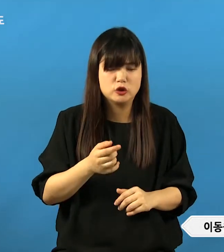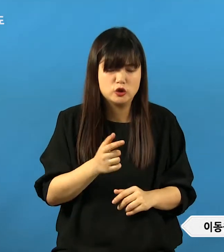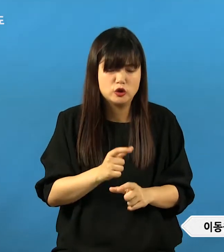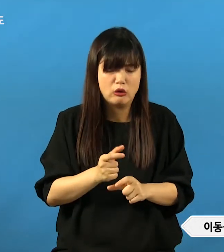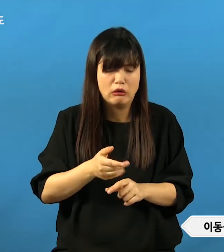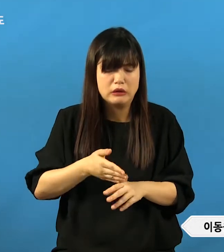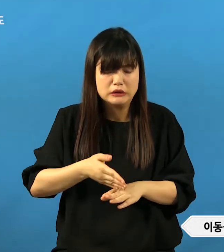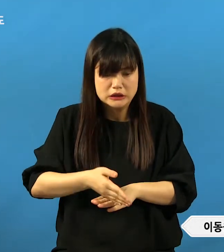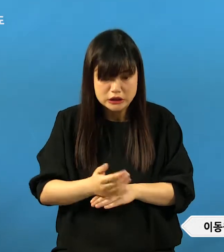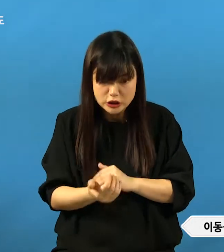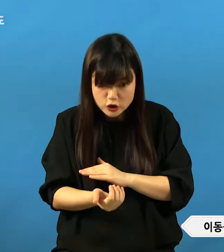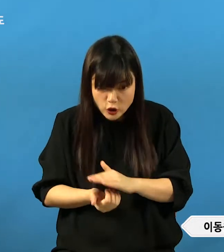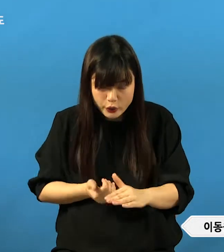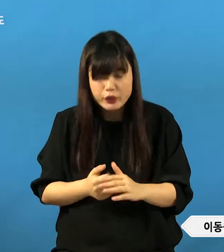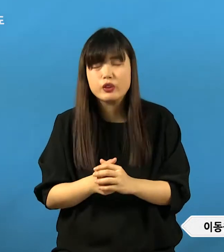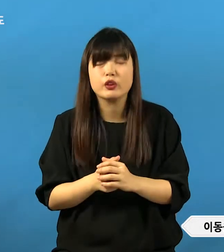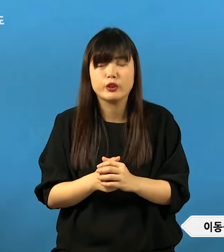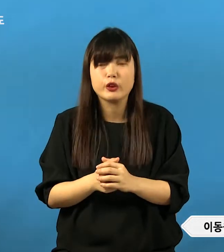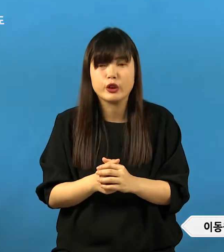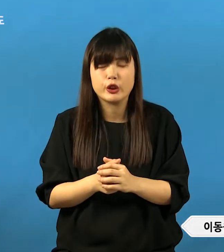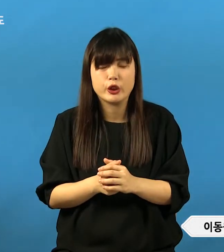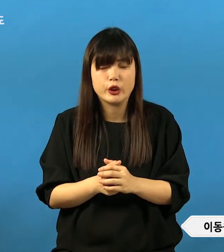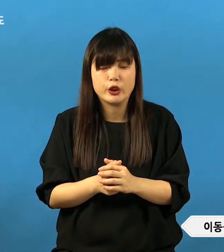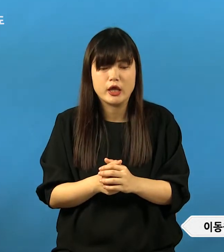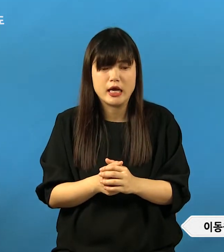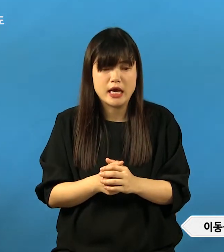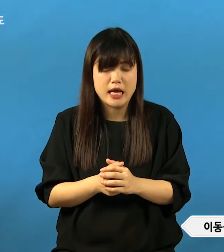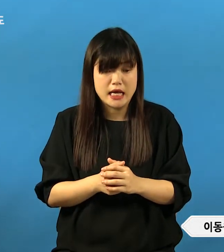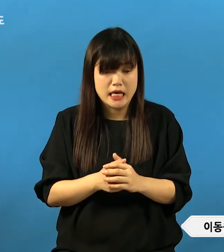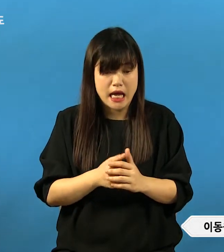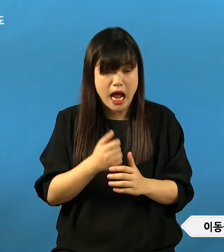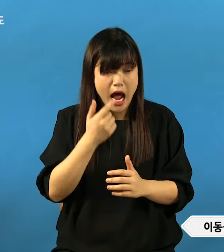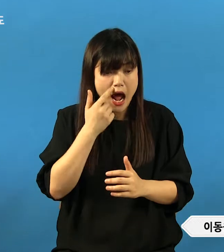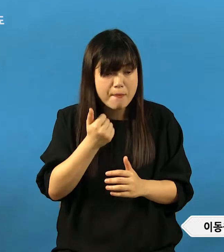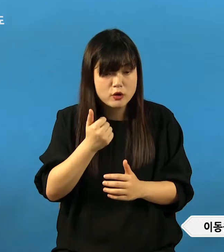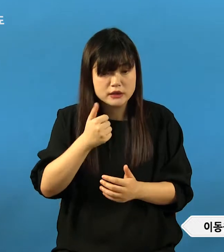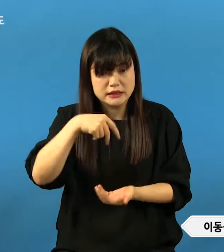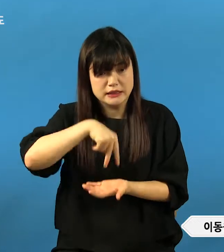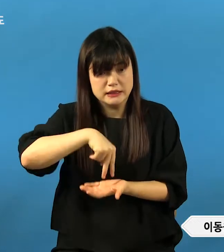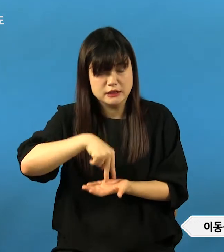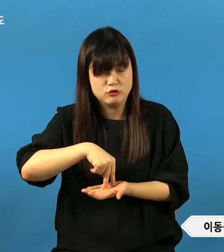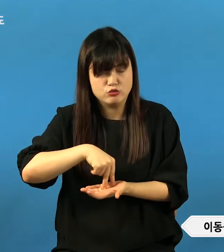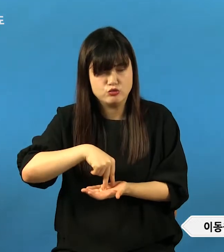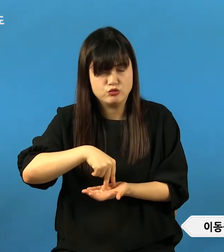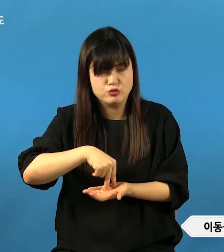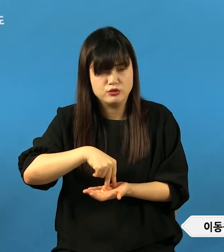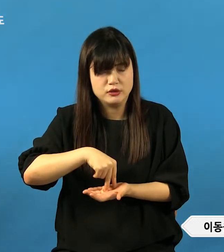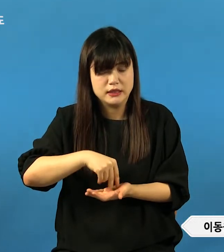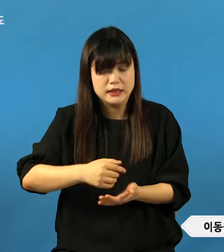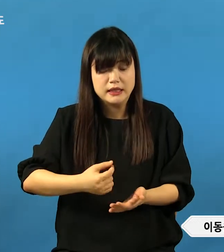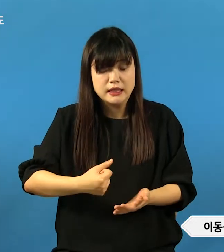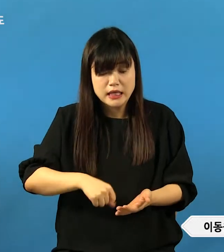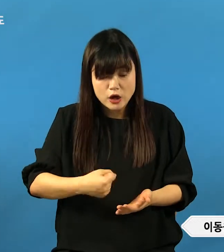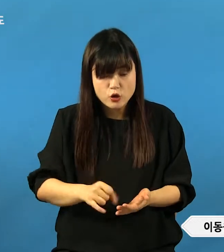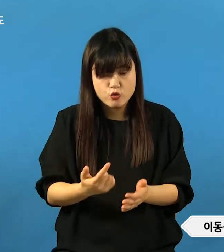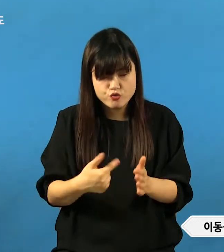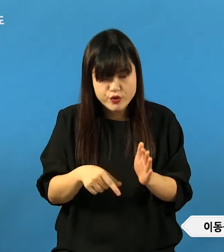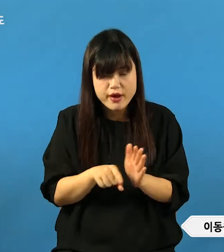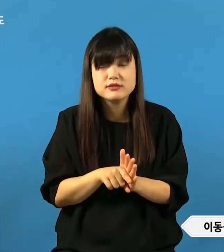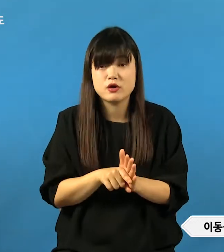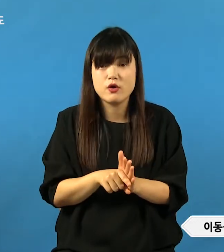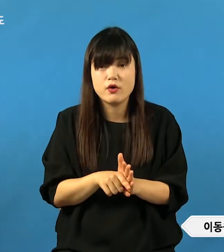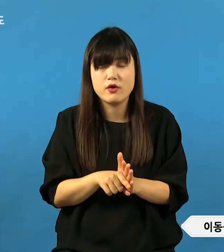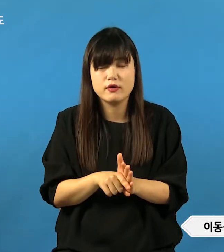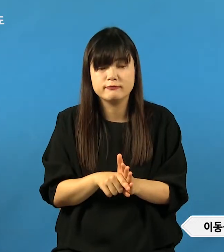더 늦기 전에 풀타임 아빠로서, 풀타임 남편으로서 후회 없는 축복을 다음 세대에